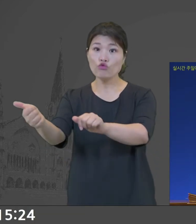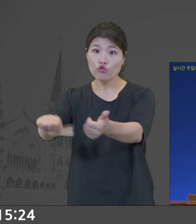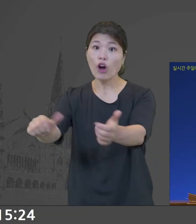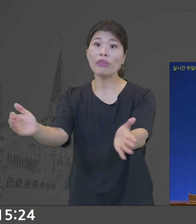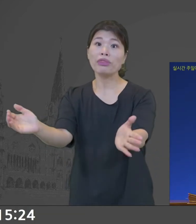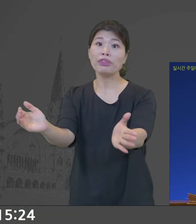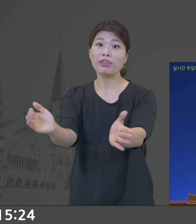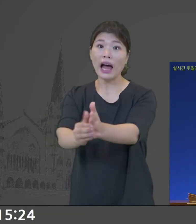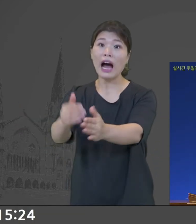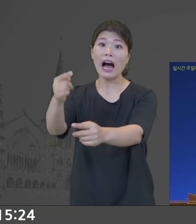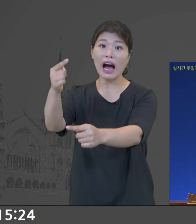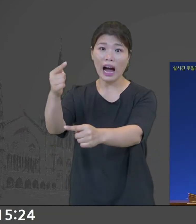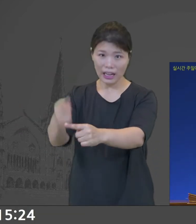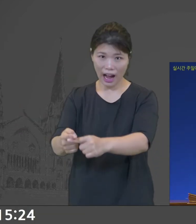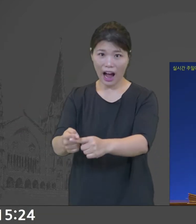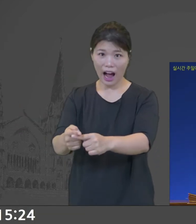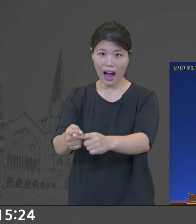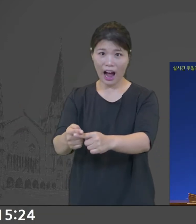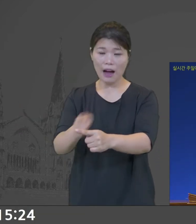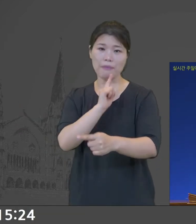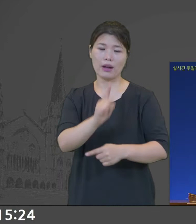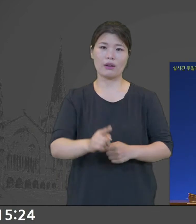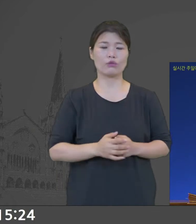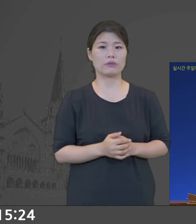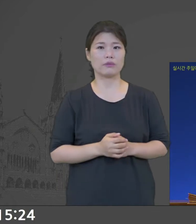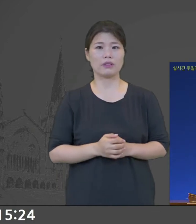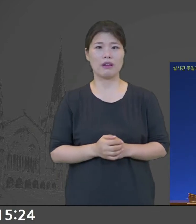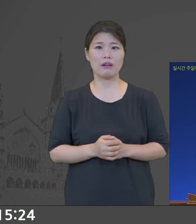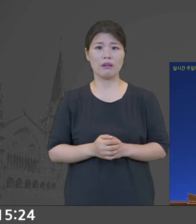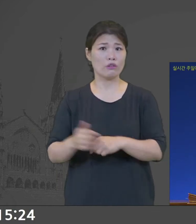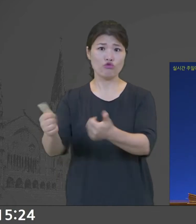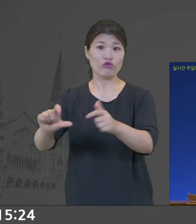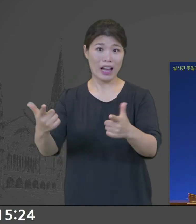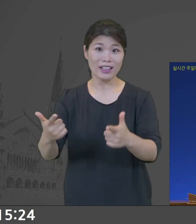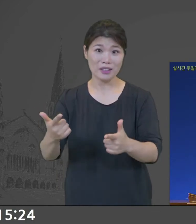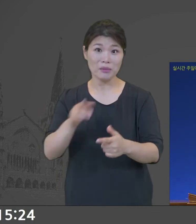죽었다가 라고 표현하는 거예요. 안 죽었거든요.